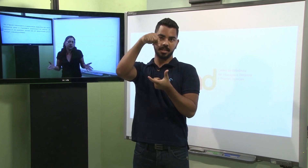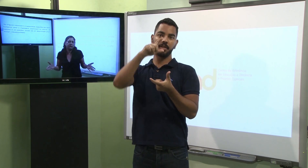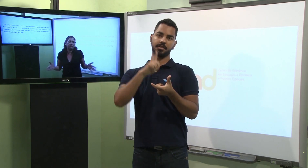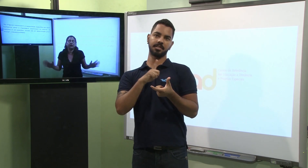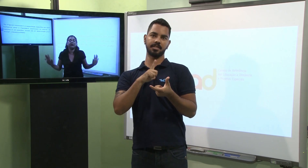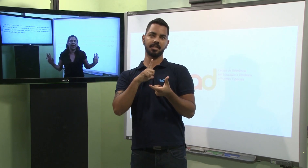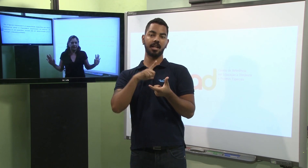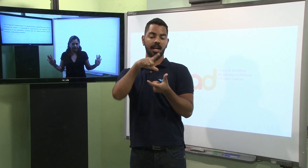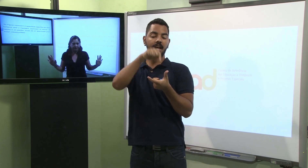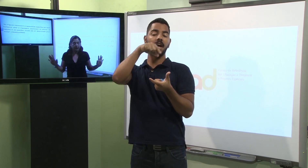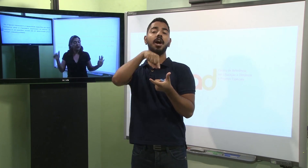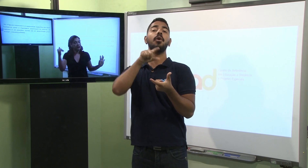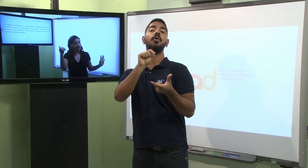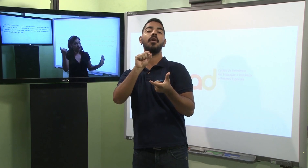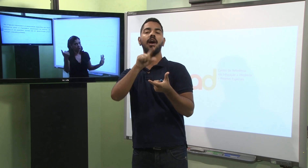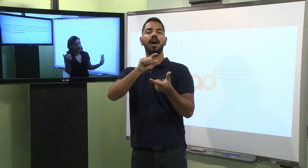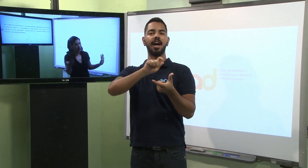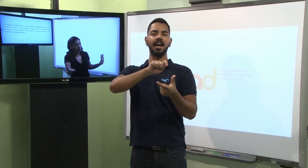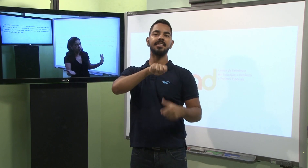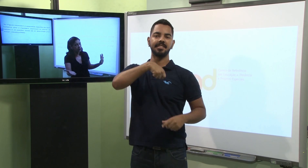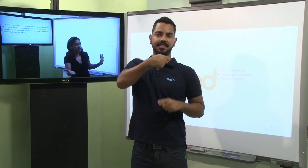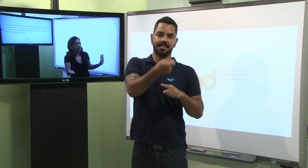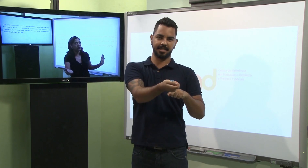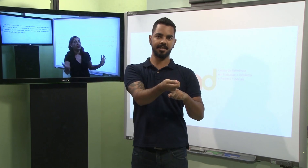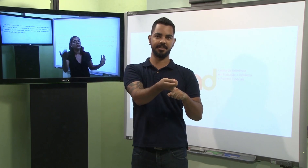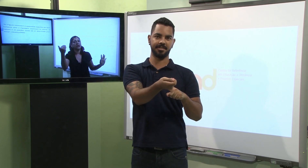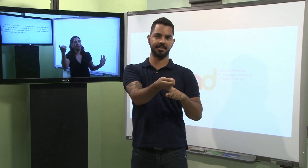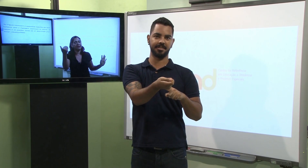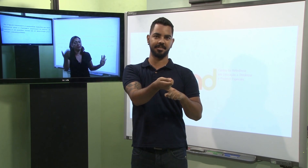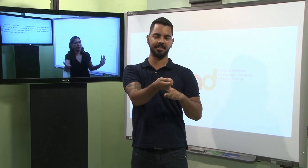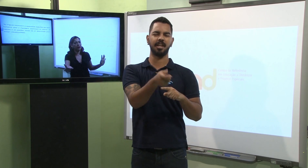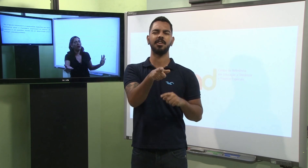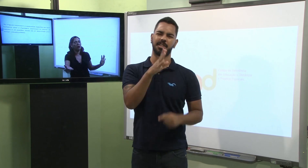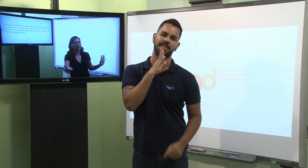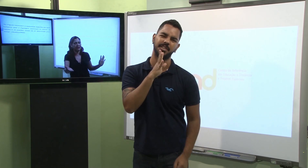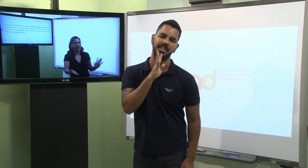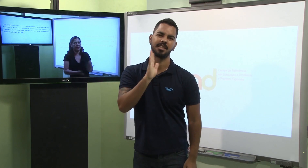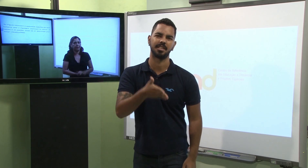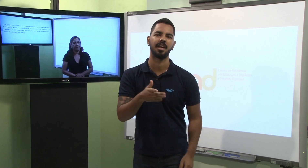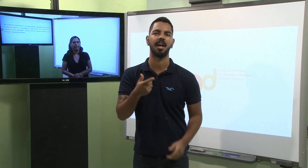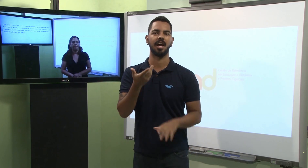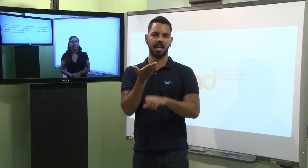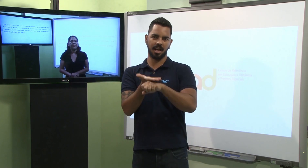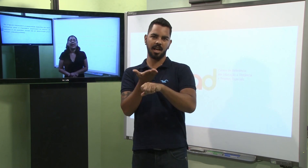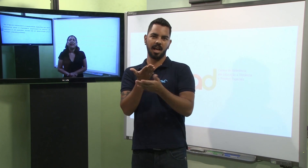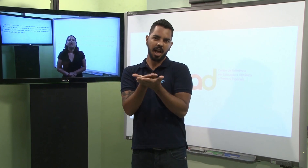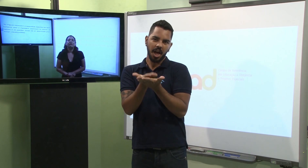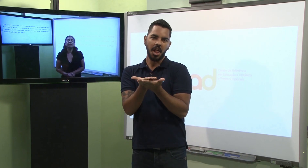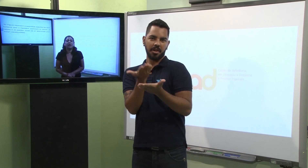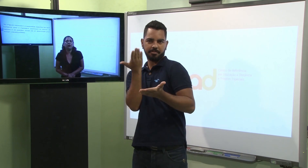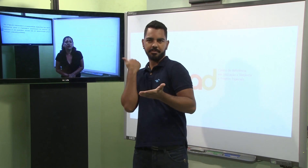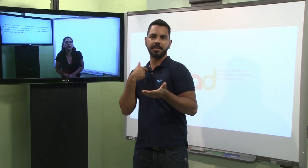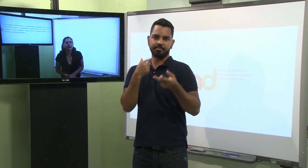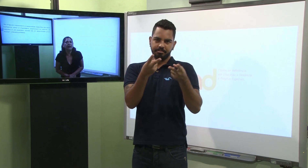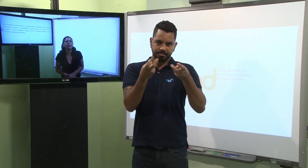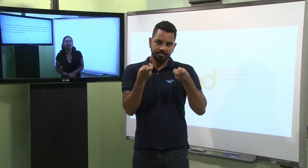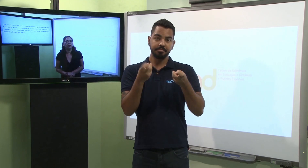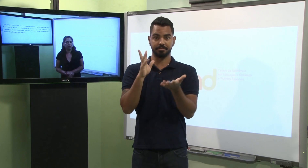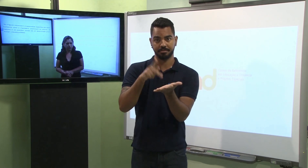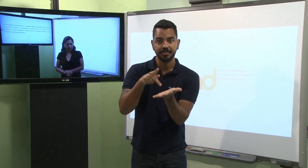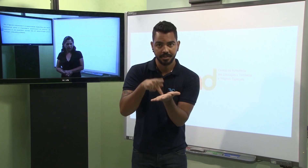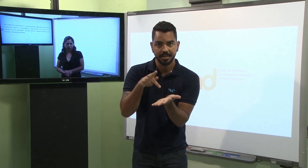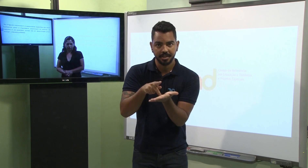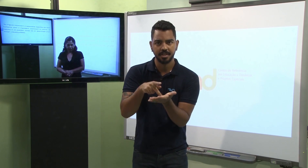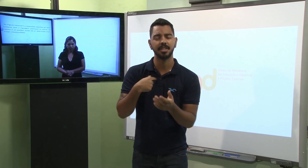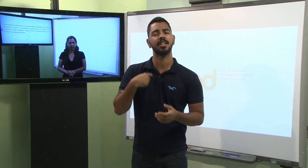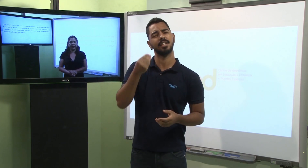Libras nós chamamos de sinais. Vocês já conhecem sobre isso, já perceberam na aula passada. Vamos agora juntos relembrar